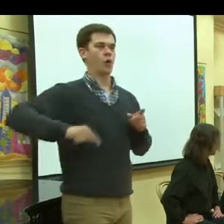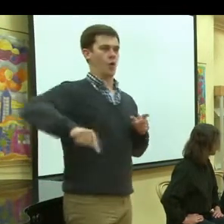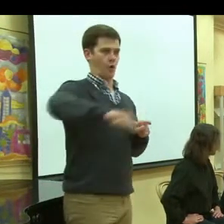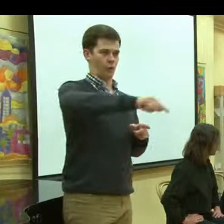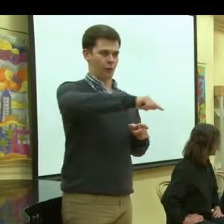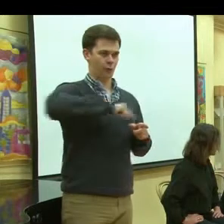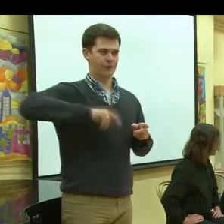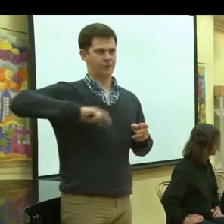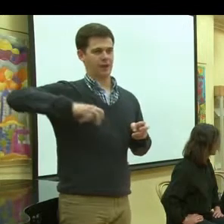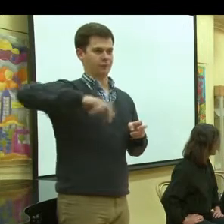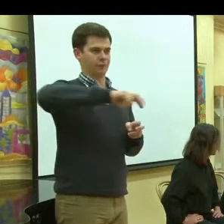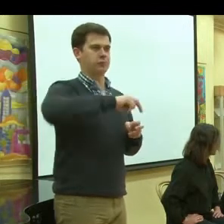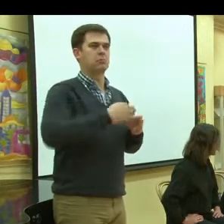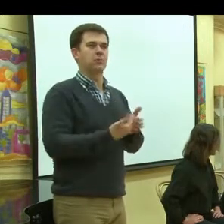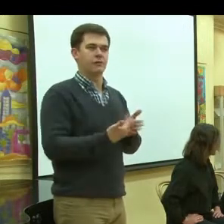kolistych.